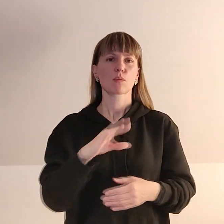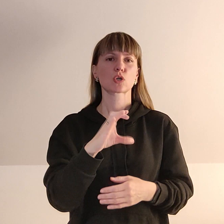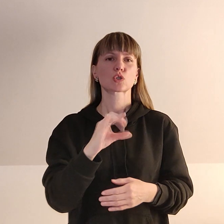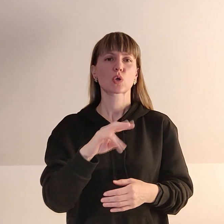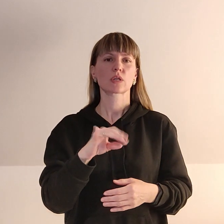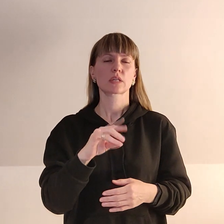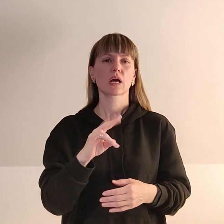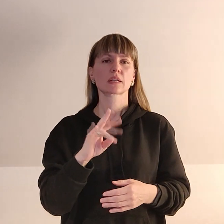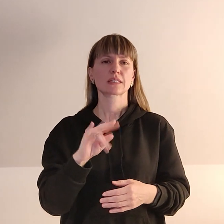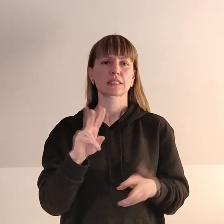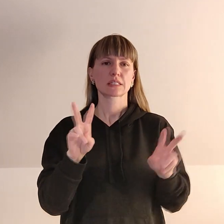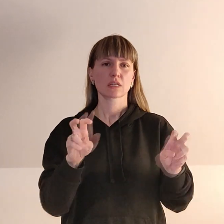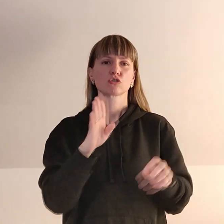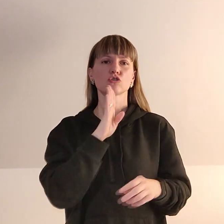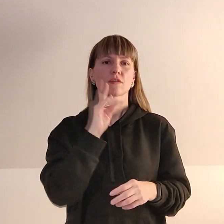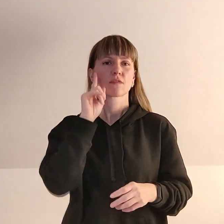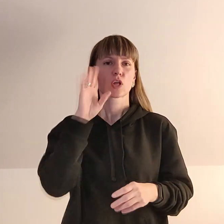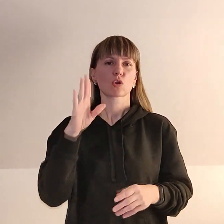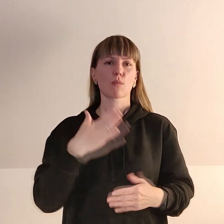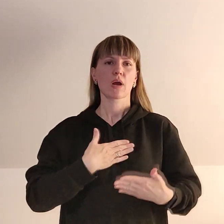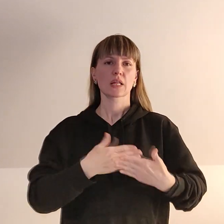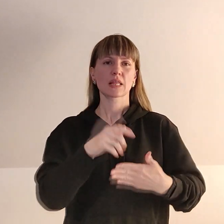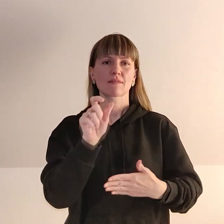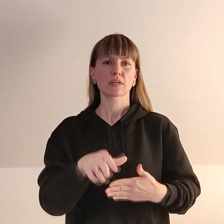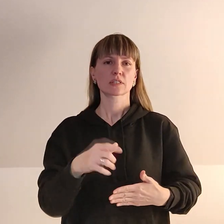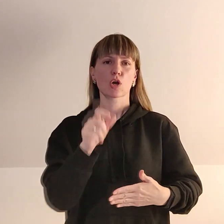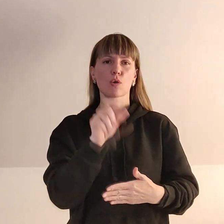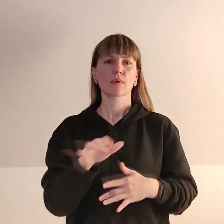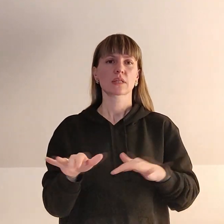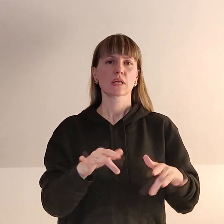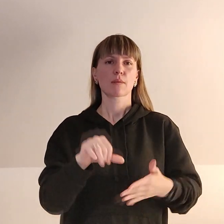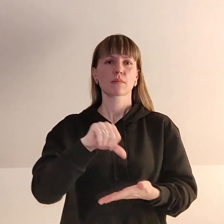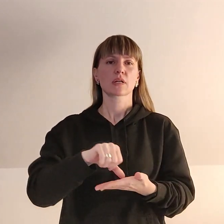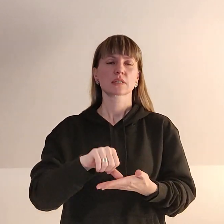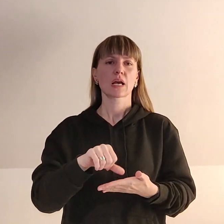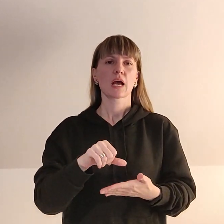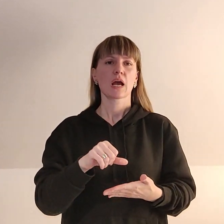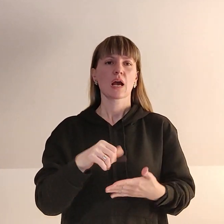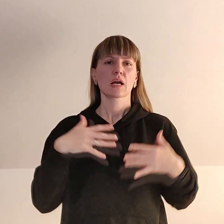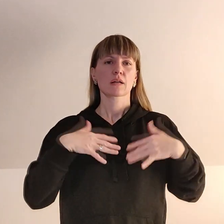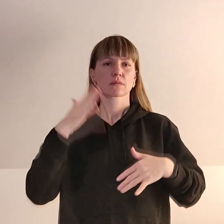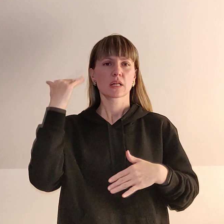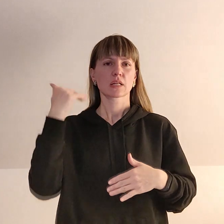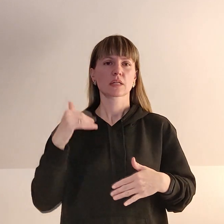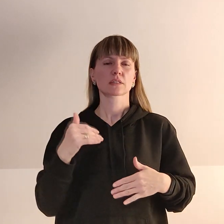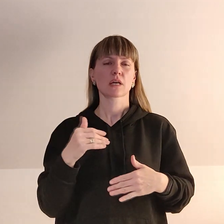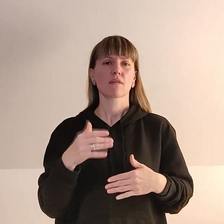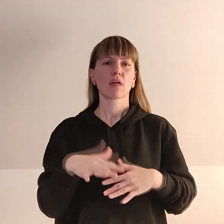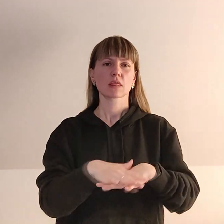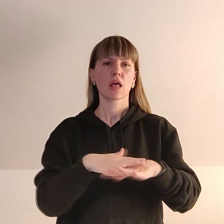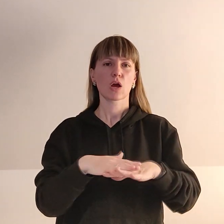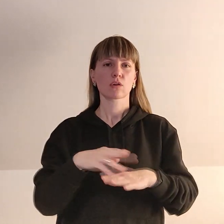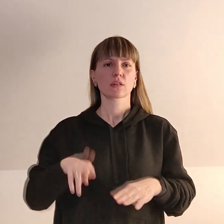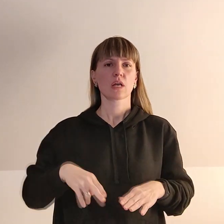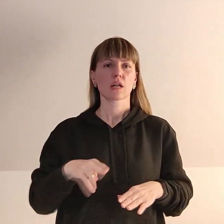Мелітополі активістка, громадська діячка, представниця кримсько-татарського народу, директорка Мелітопольського міського краєзнавчого